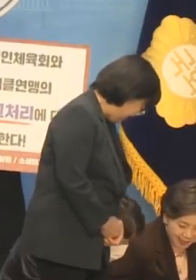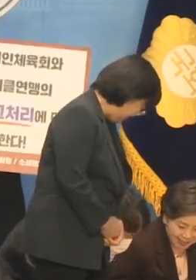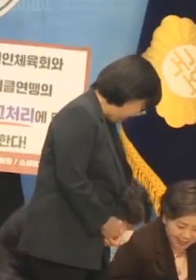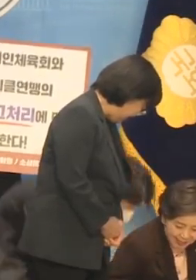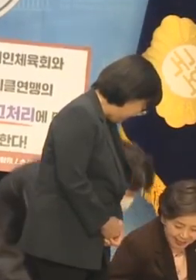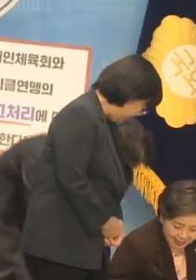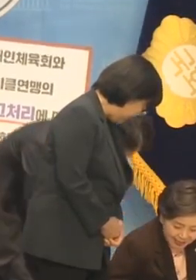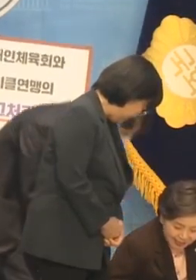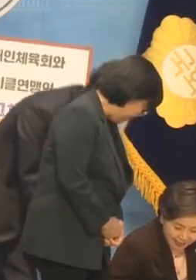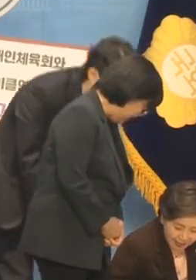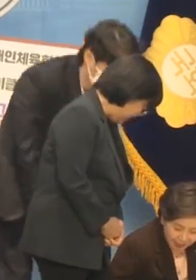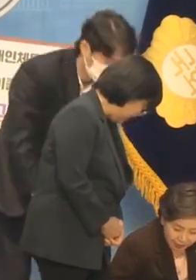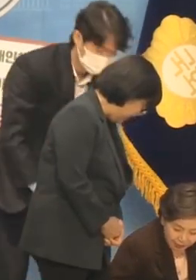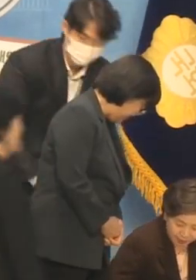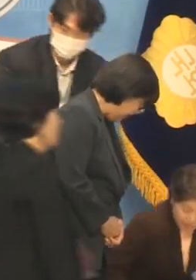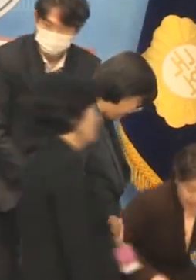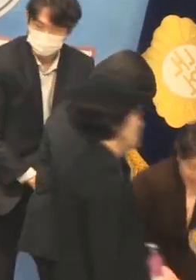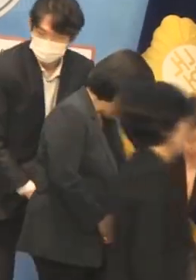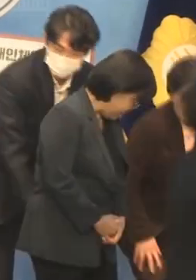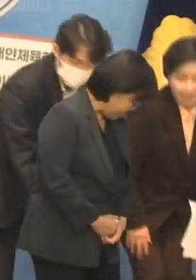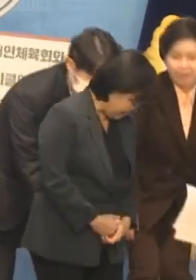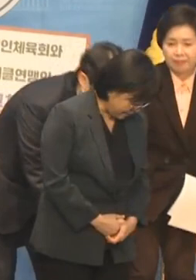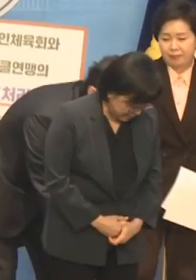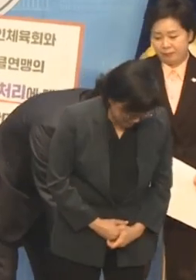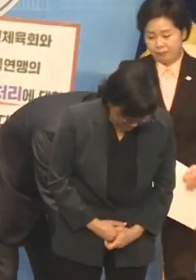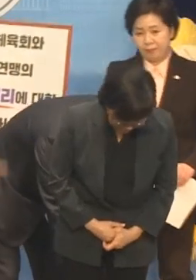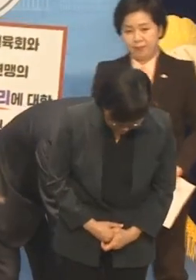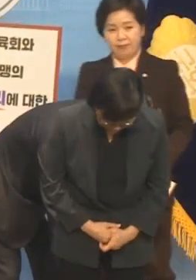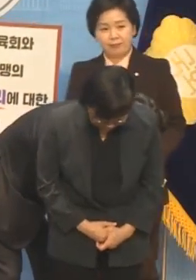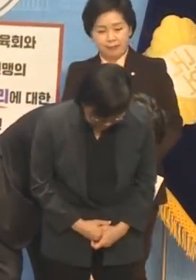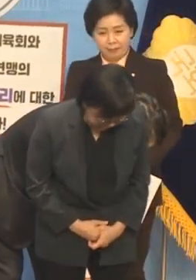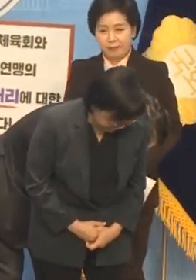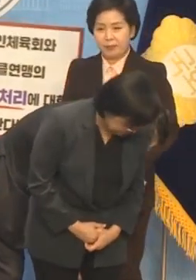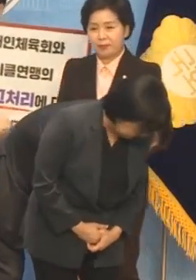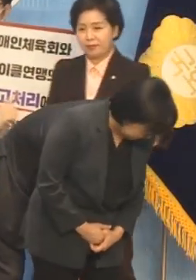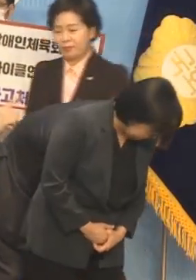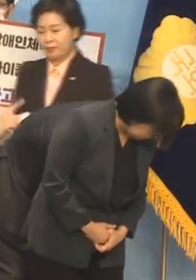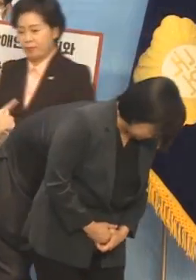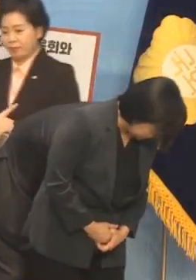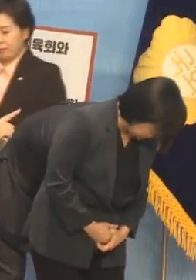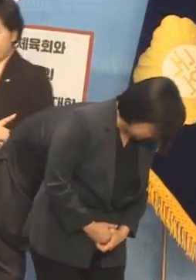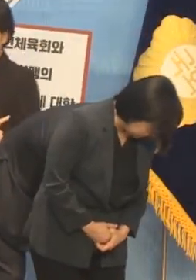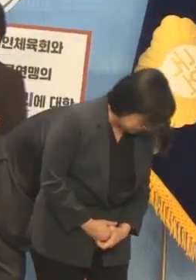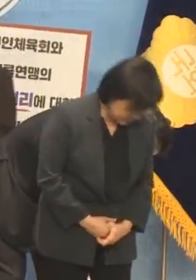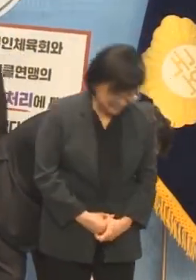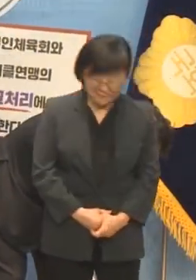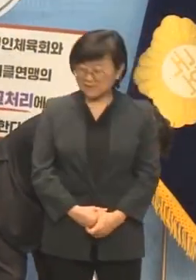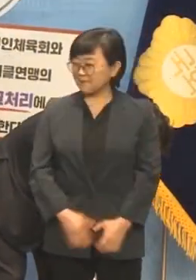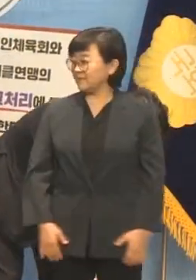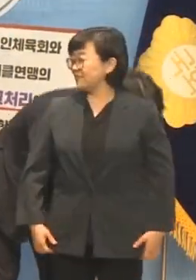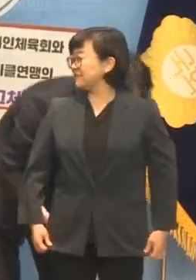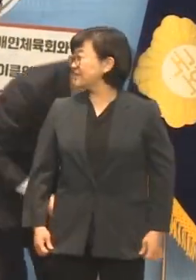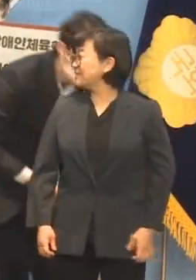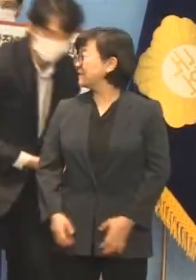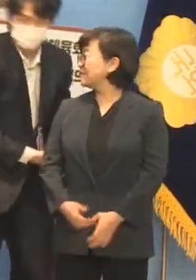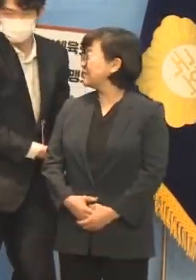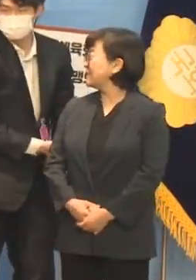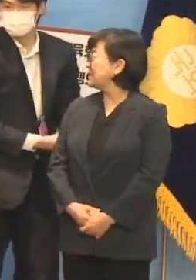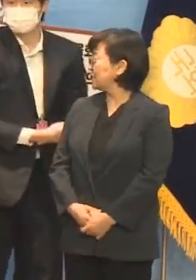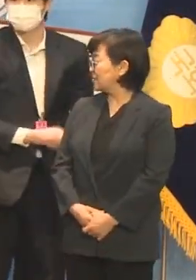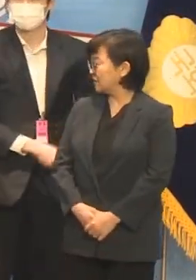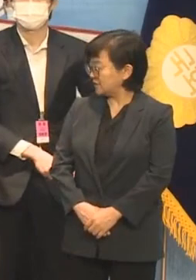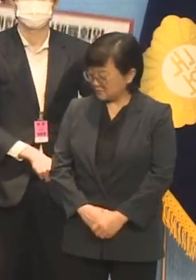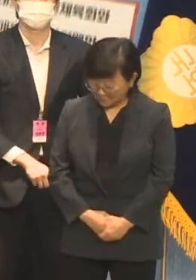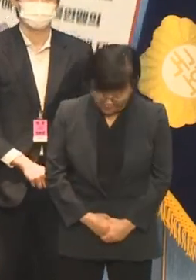현수막하고 이제 판넬 주실 거예요. 왜냐면 사진이 이렇게 찍히기 때문에 여긴 잘 안 나올 수 있거든요. 근데 제일 중요한 건 딱 붙으세요.